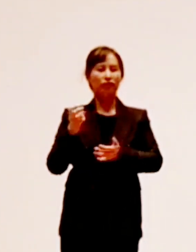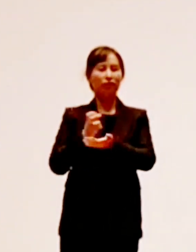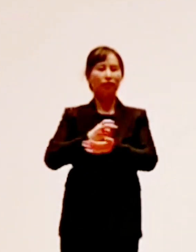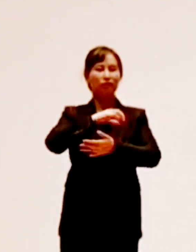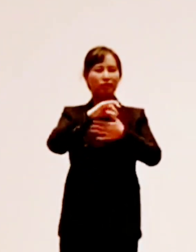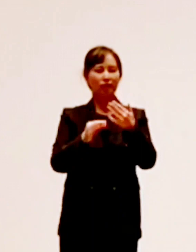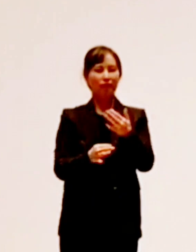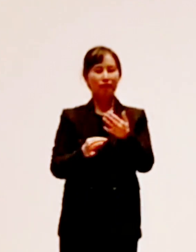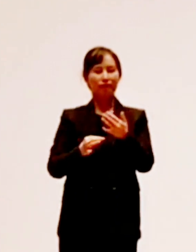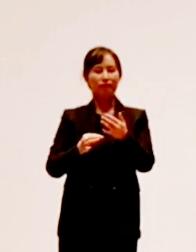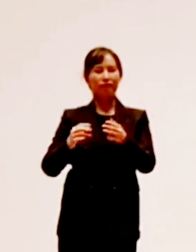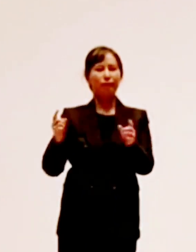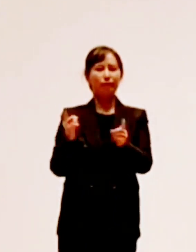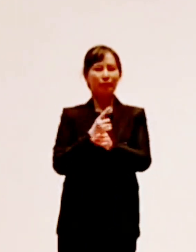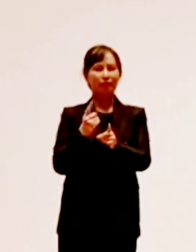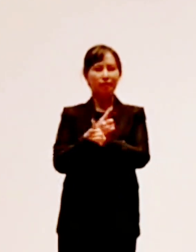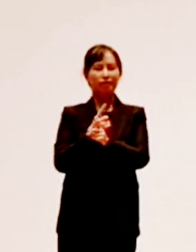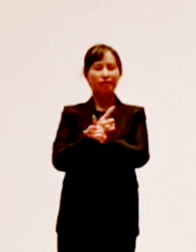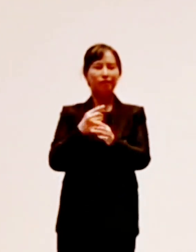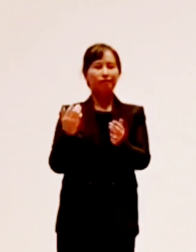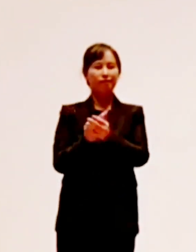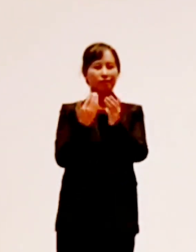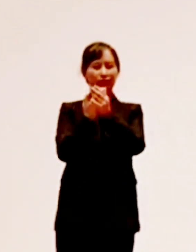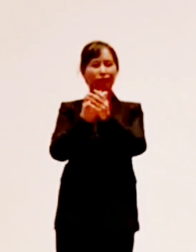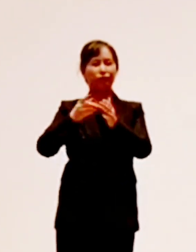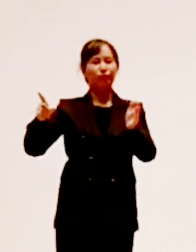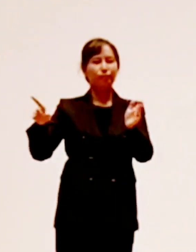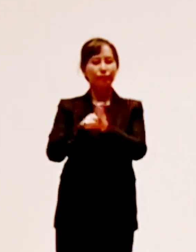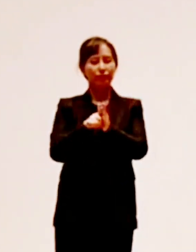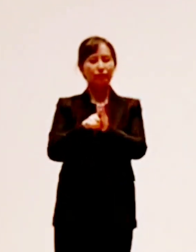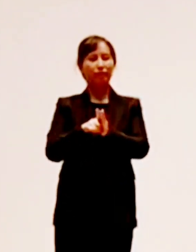정책을 향상시킬 수 있는 것으로 믿습니다.